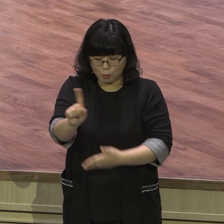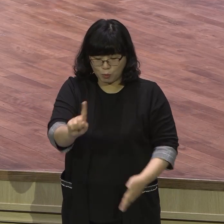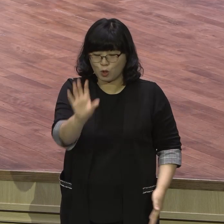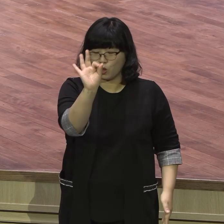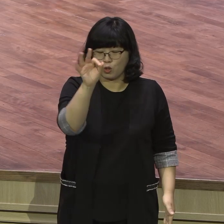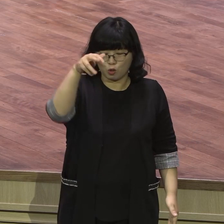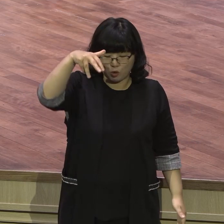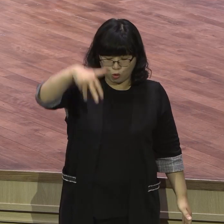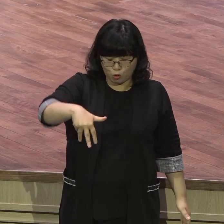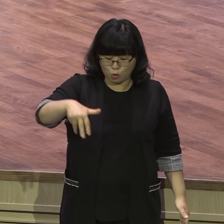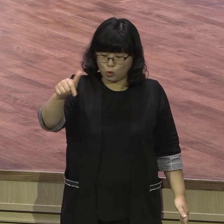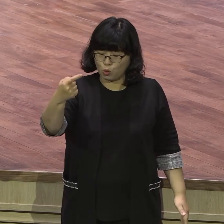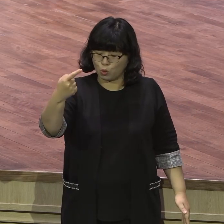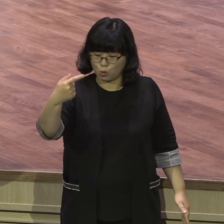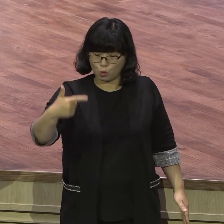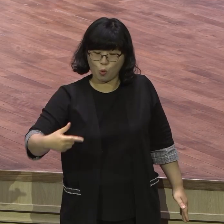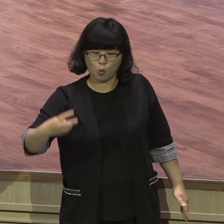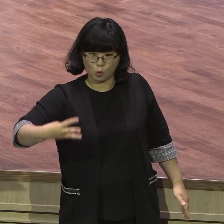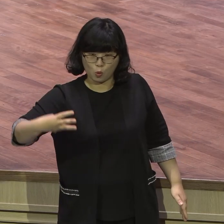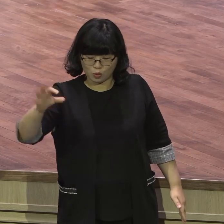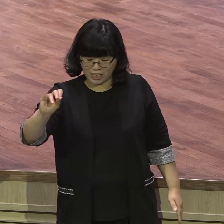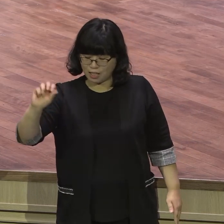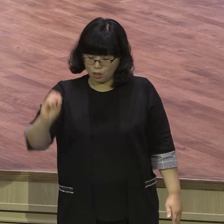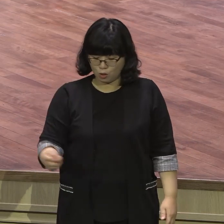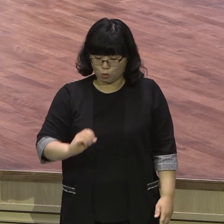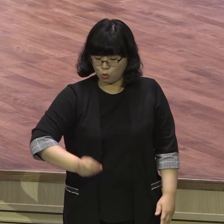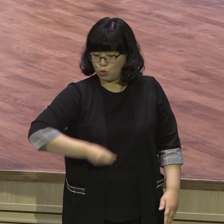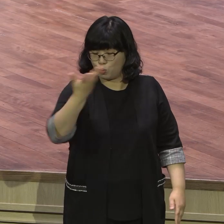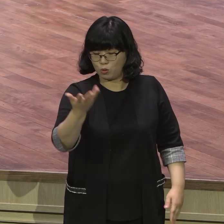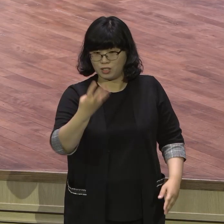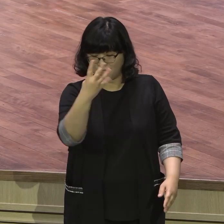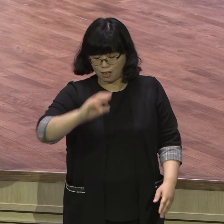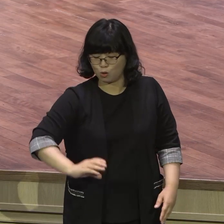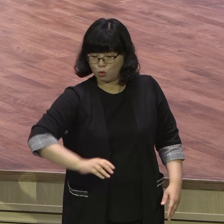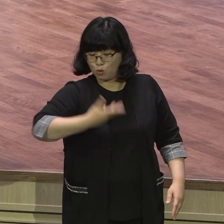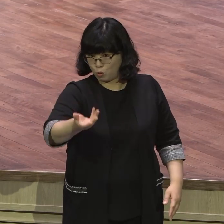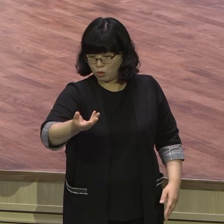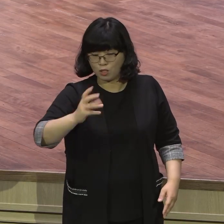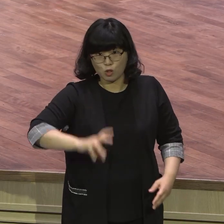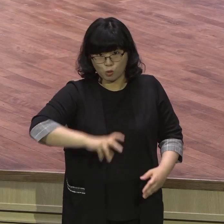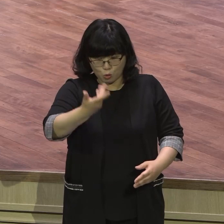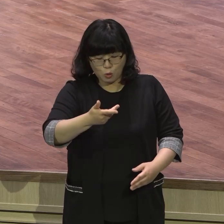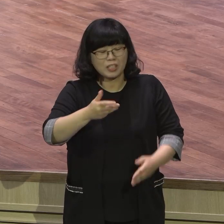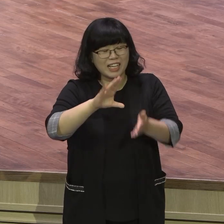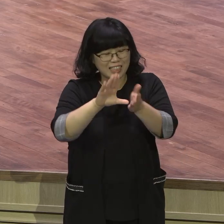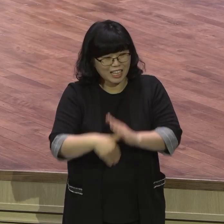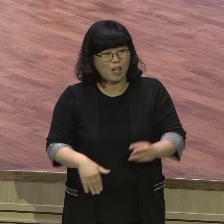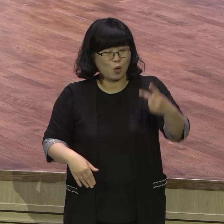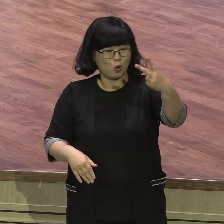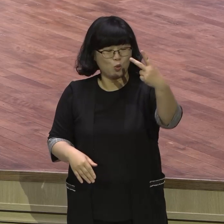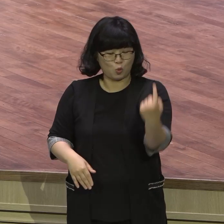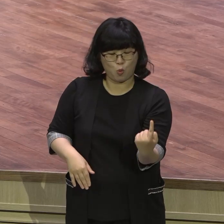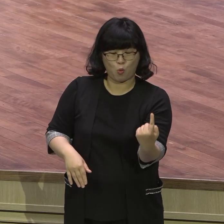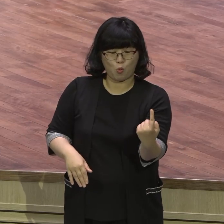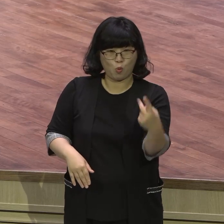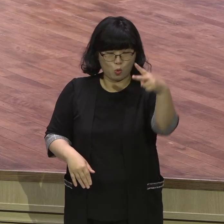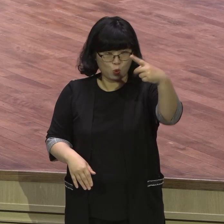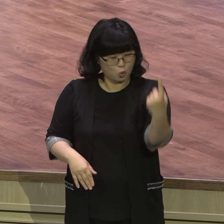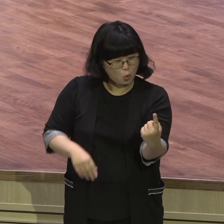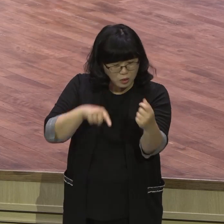돼지를 상징하는 동시에 시작을 의미한다. 새로운 일을 시작할 때 돼지 머리를